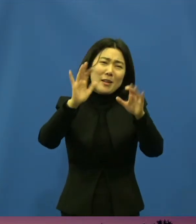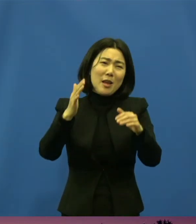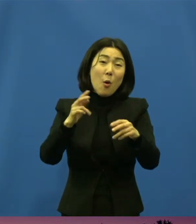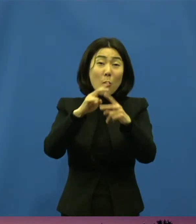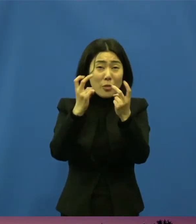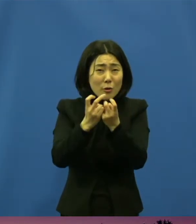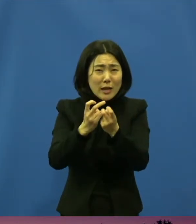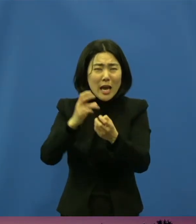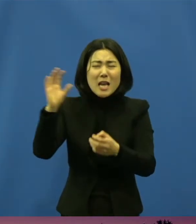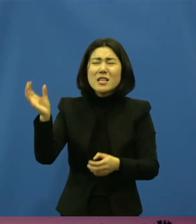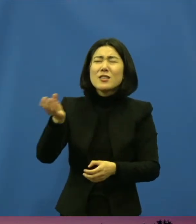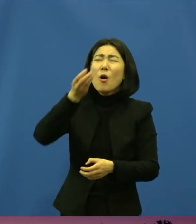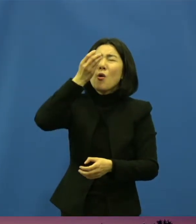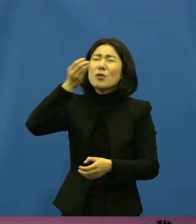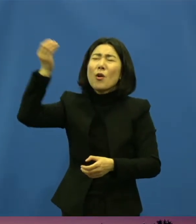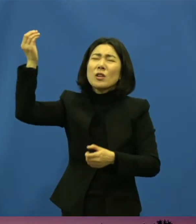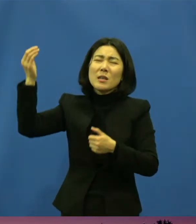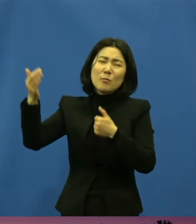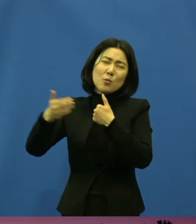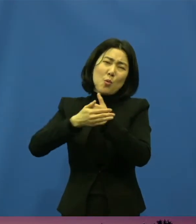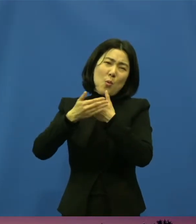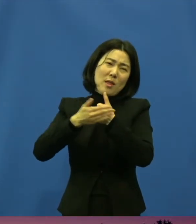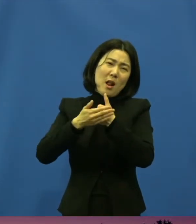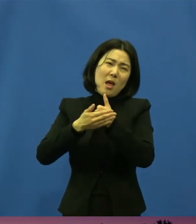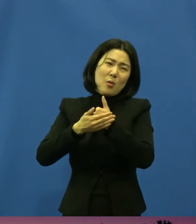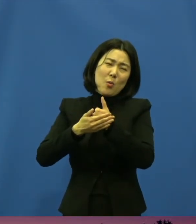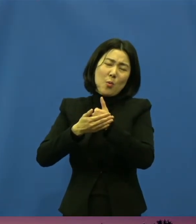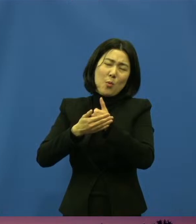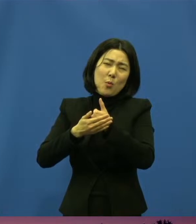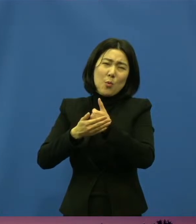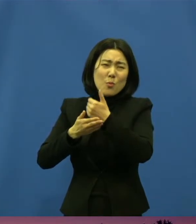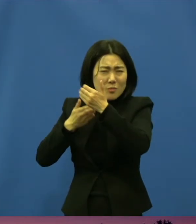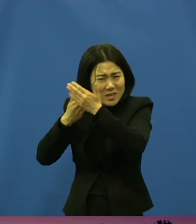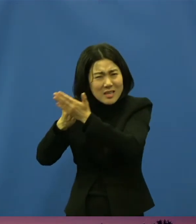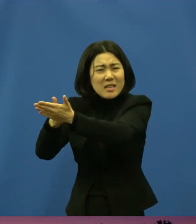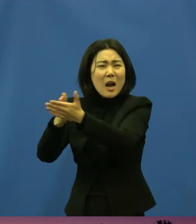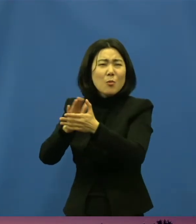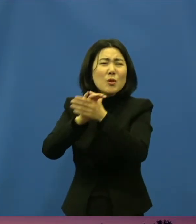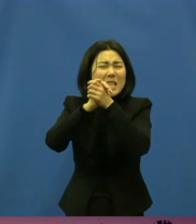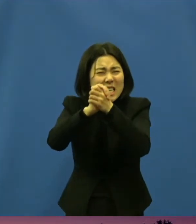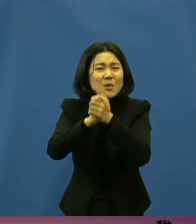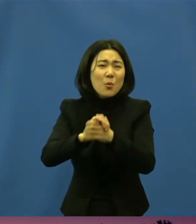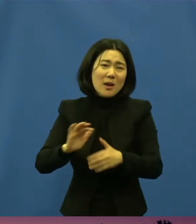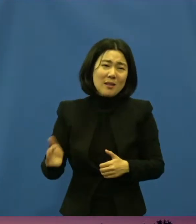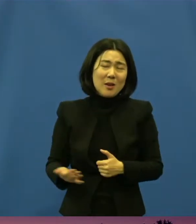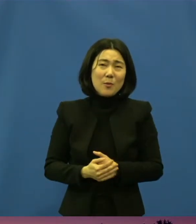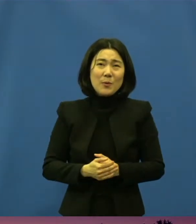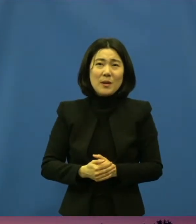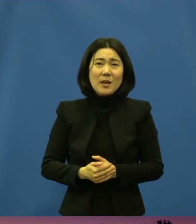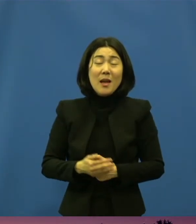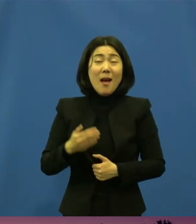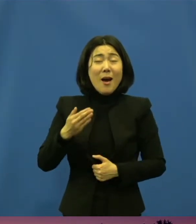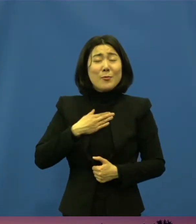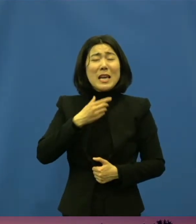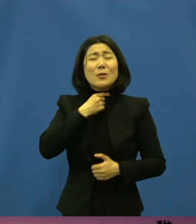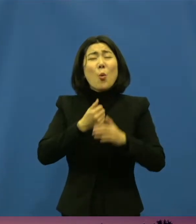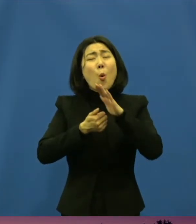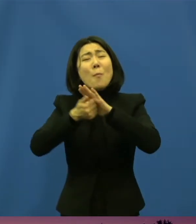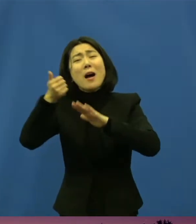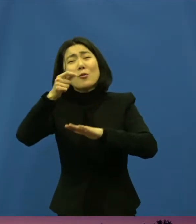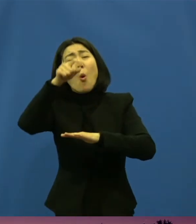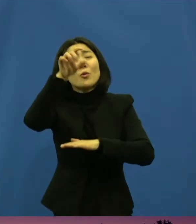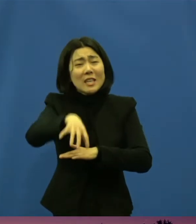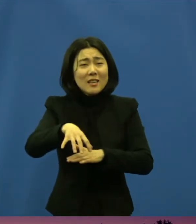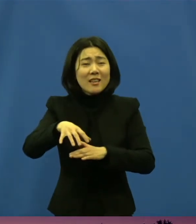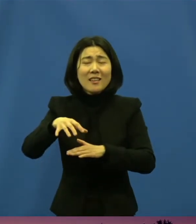되기를 축원합니다. 우리의 소망이 하나님께 있는 것이죠. 세상에 있지 않다는 겁니다.